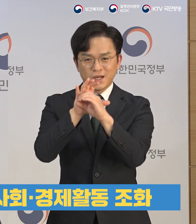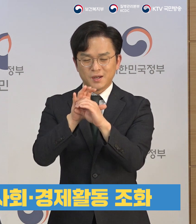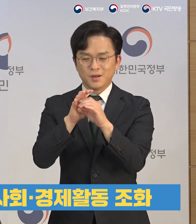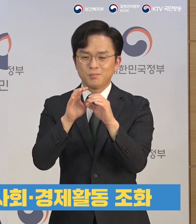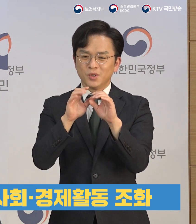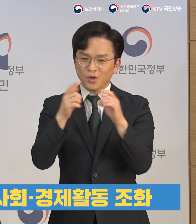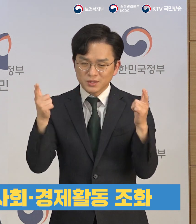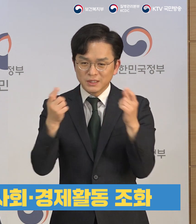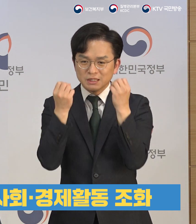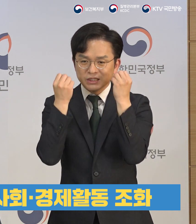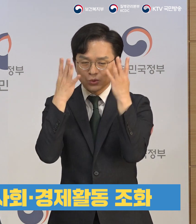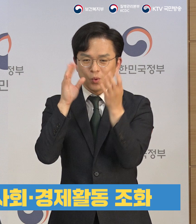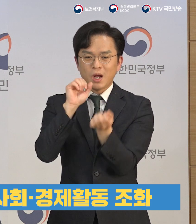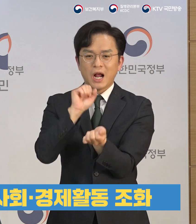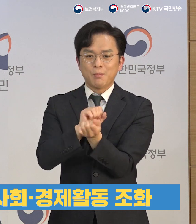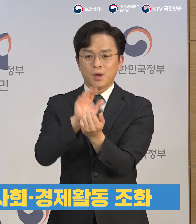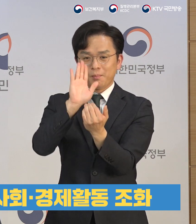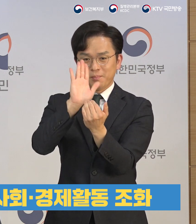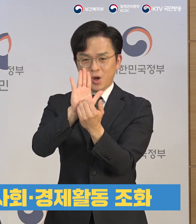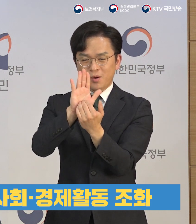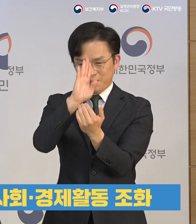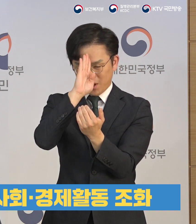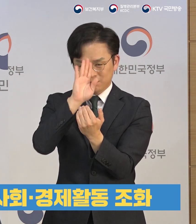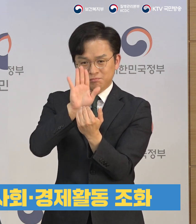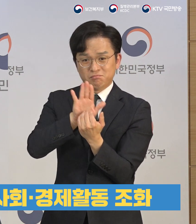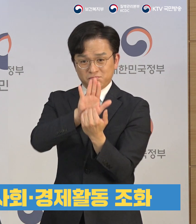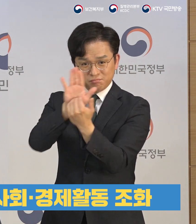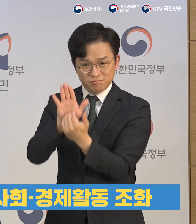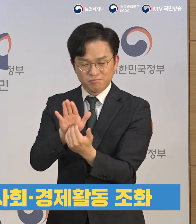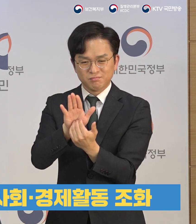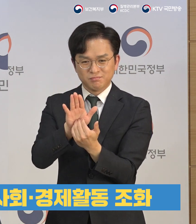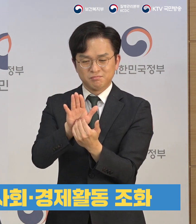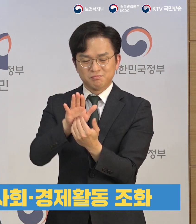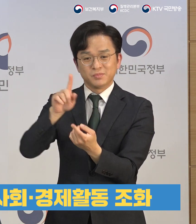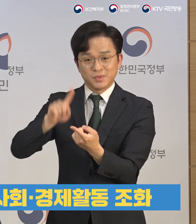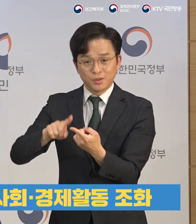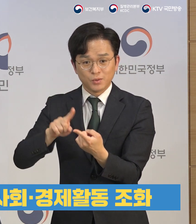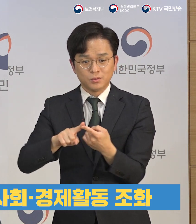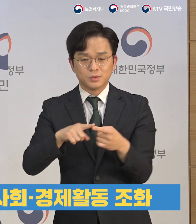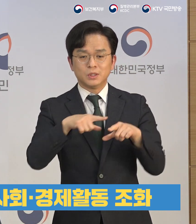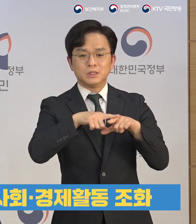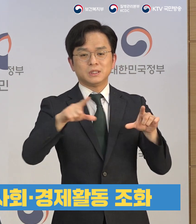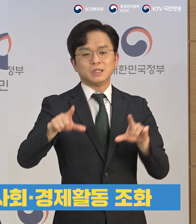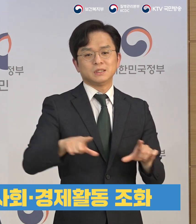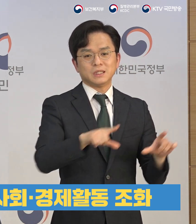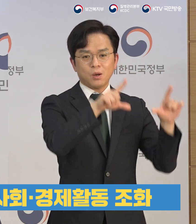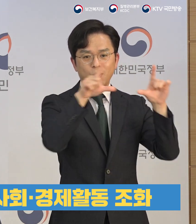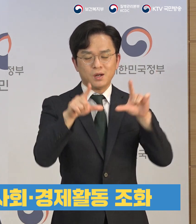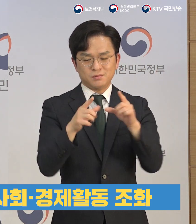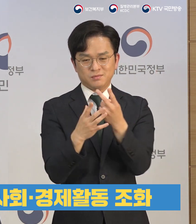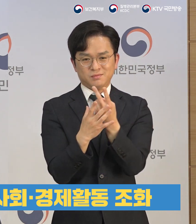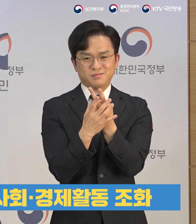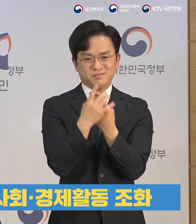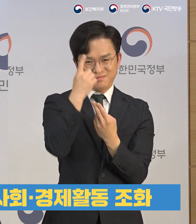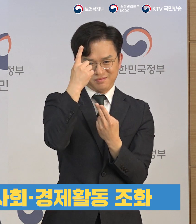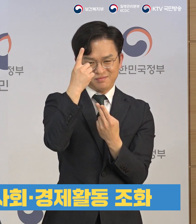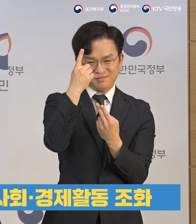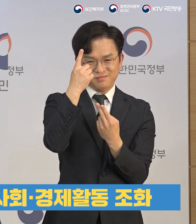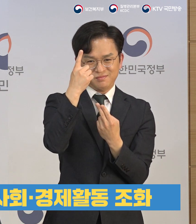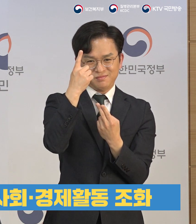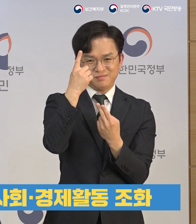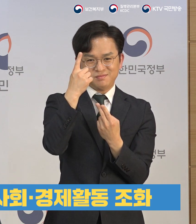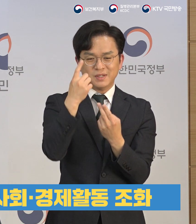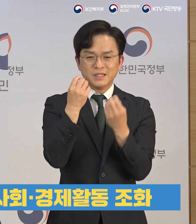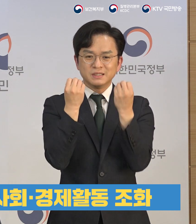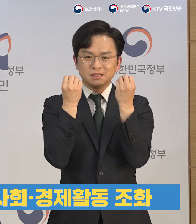확산을 차단하고 박력을 지속하면서 도 이상 생활과 사회적 경제적 활동을 영예 할 수